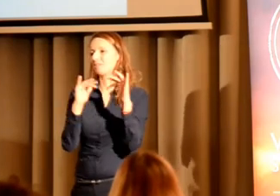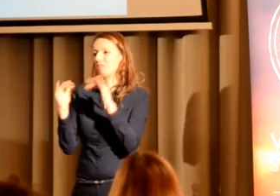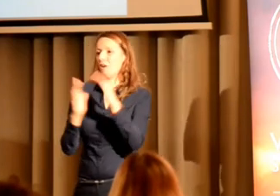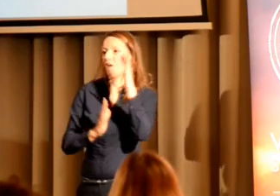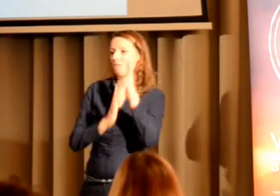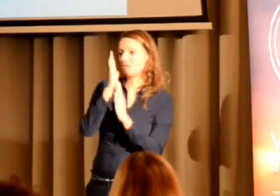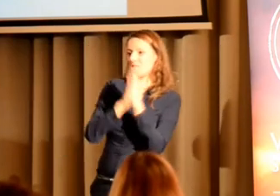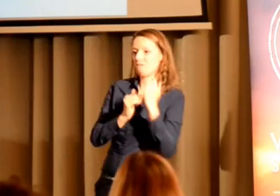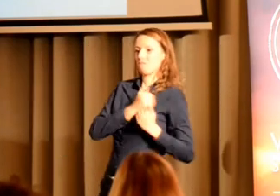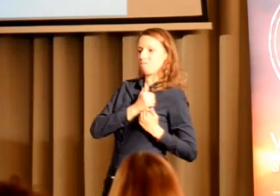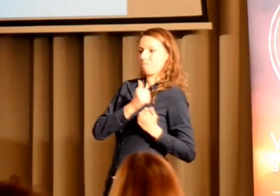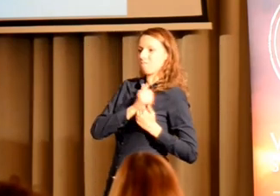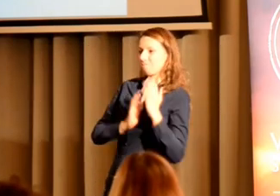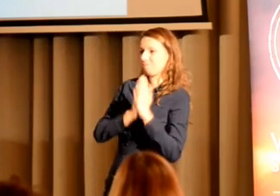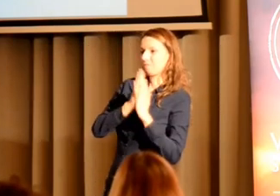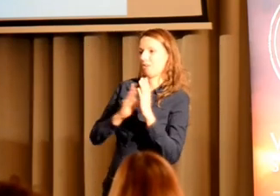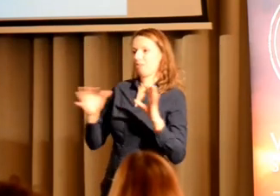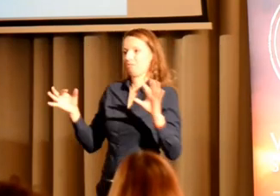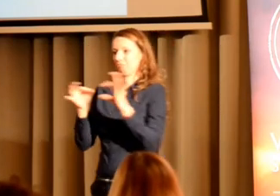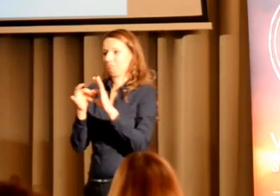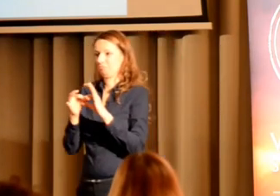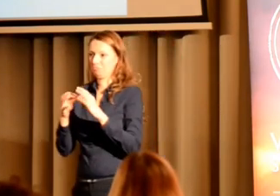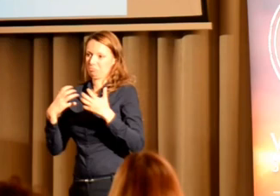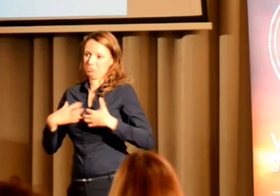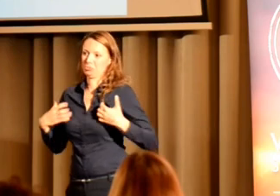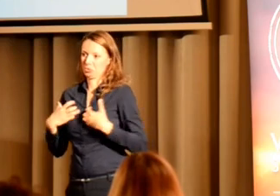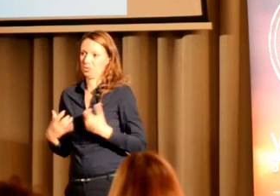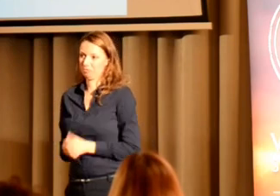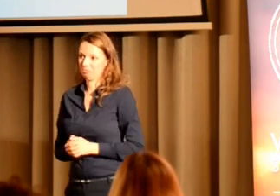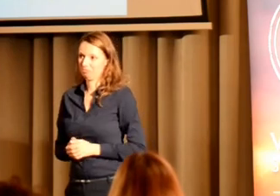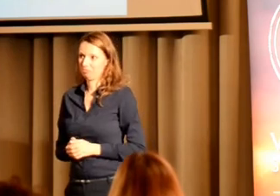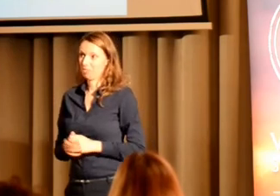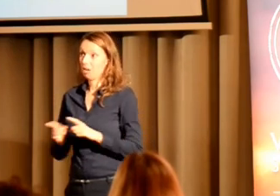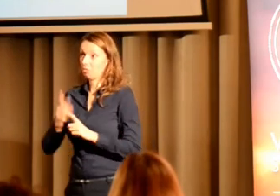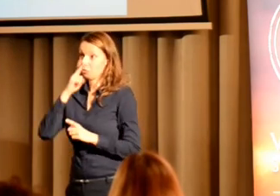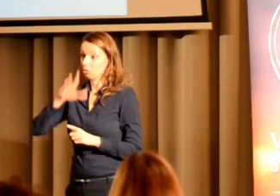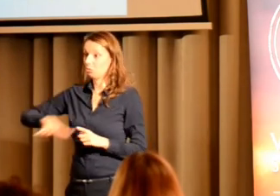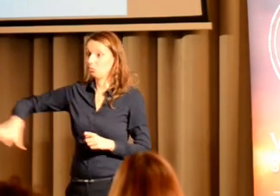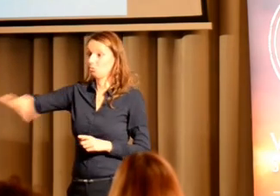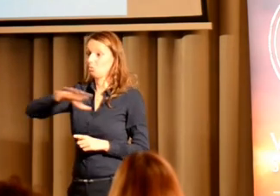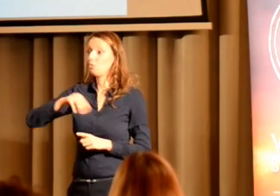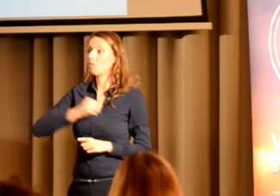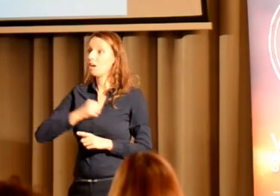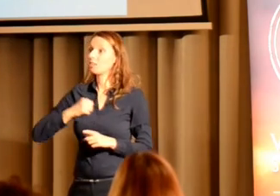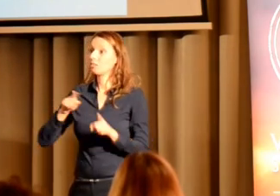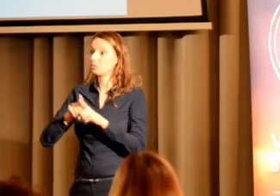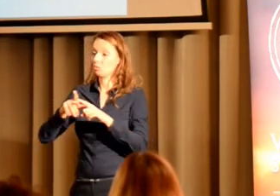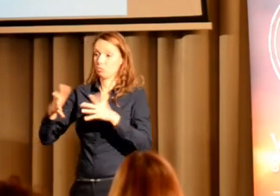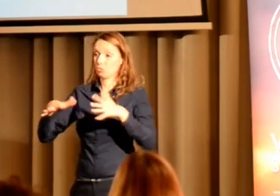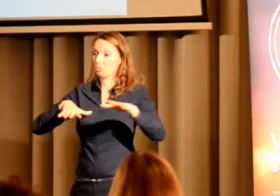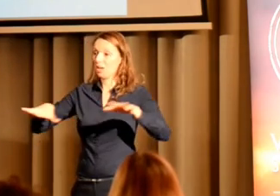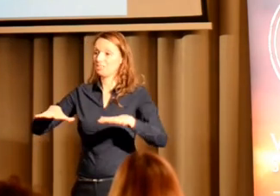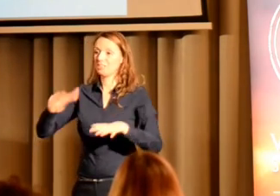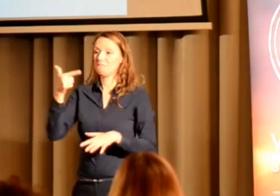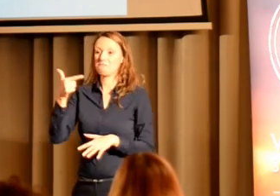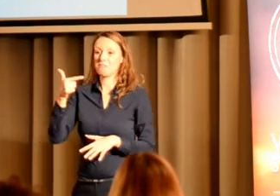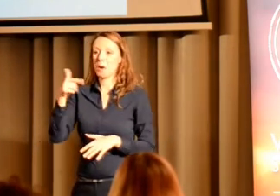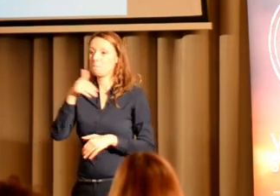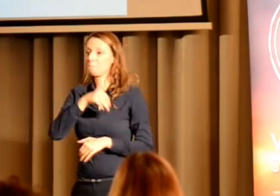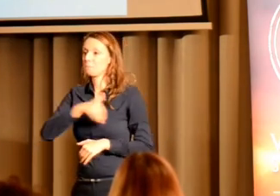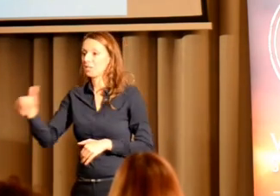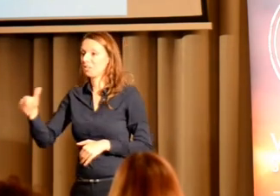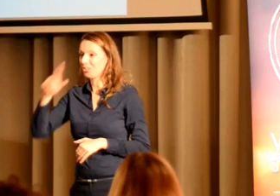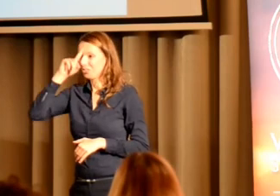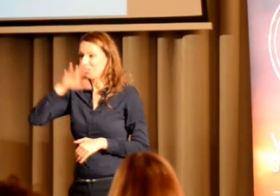samo terytorium narzucone na powierzchnię Warszawy pokazuje nam, że w miejscu, gdzie jest około 2 milionów ludzi, żyje tylko jedna